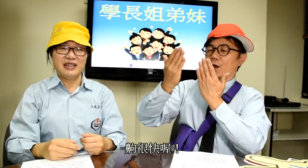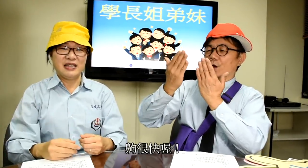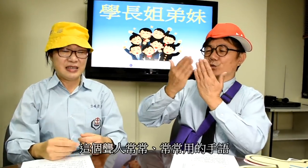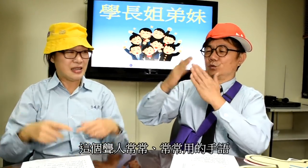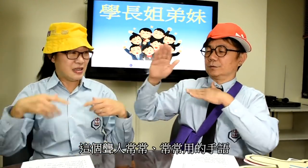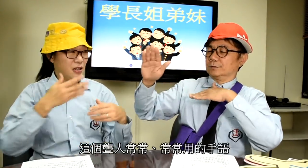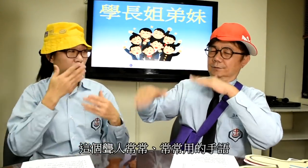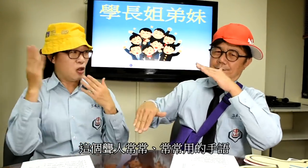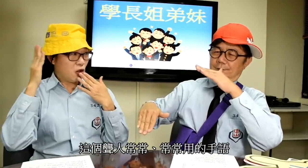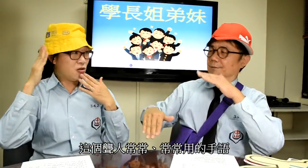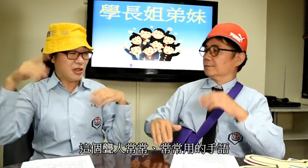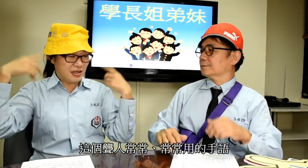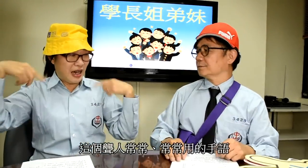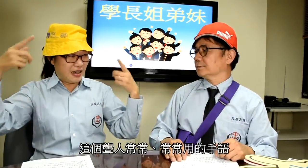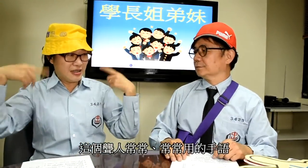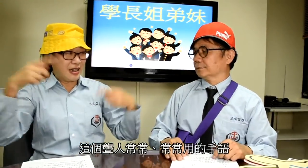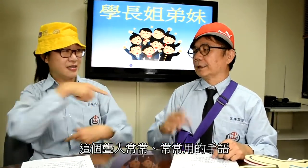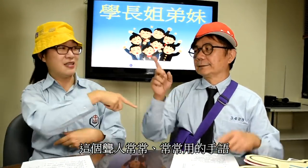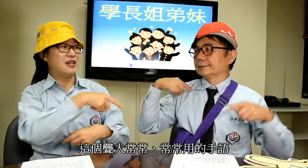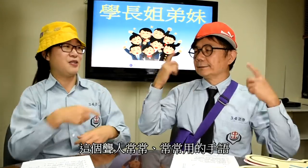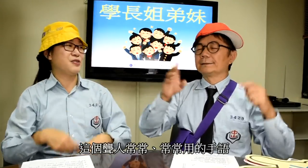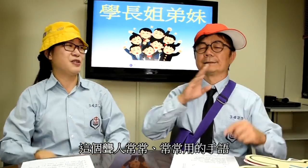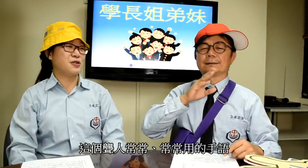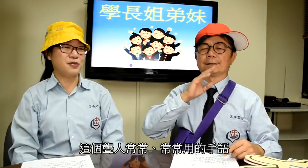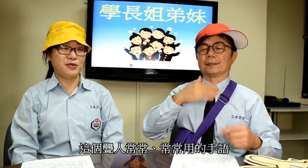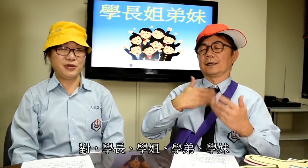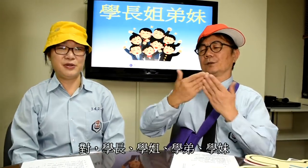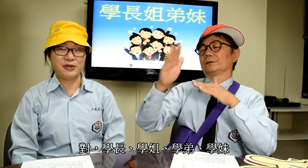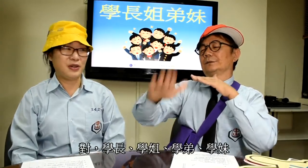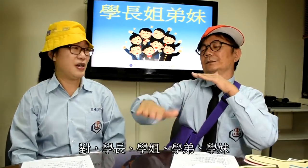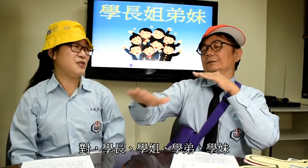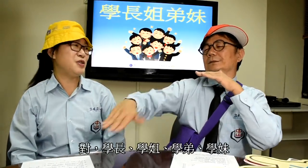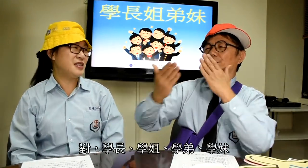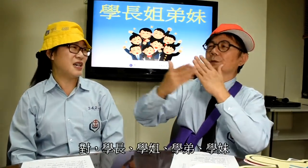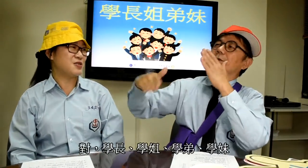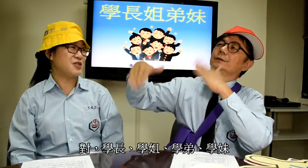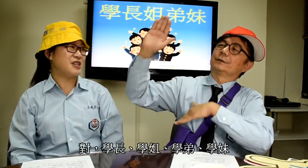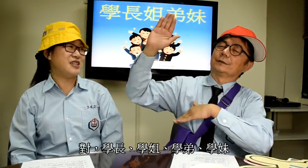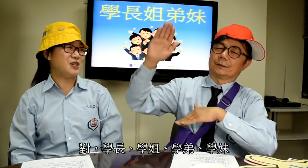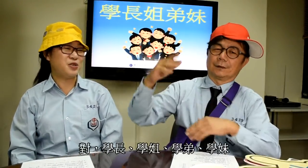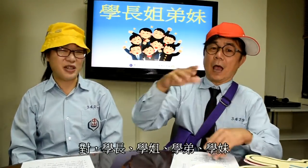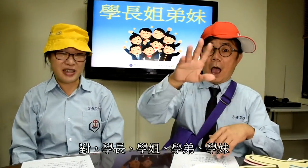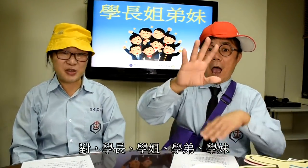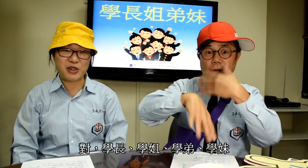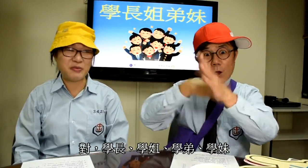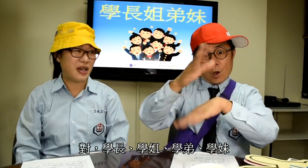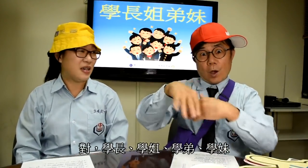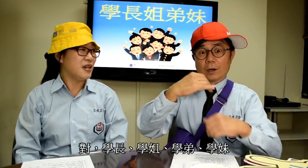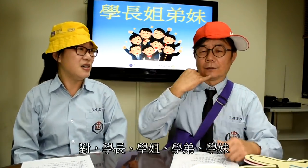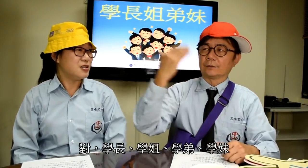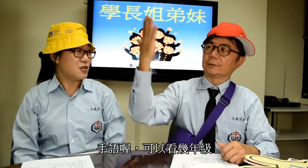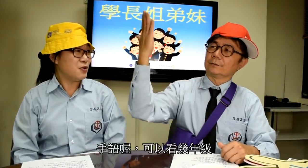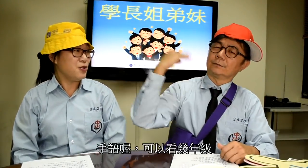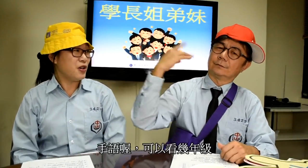这个聋人常常用的手语，对，学长学姐学弟学妹手语哦，可